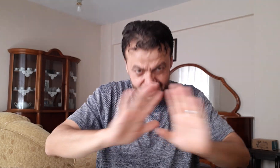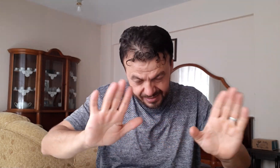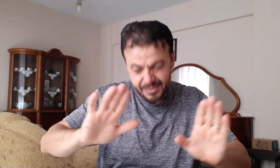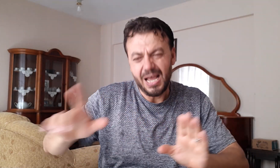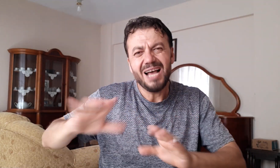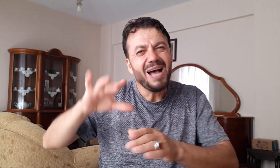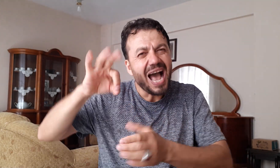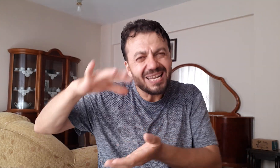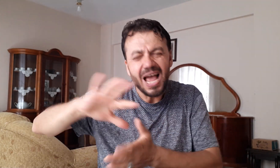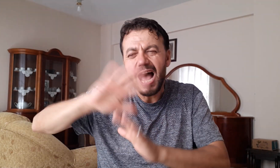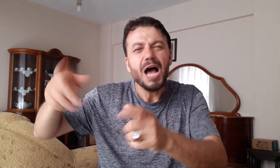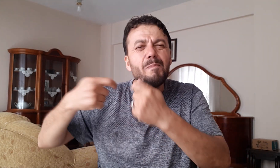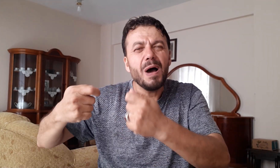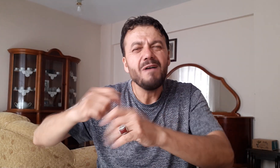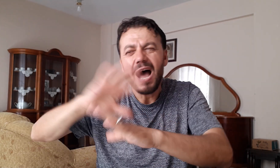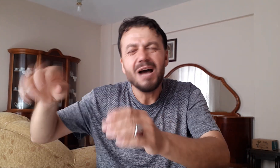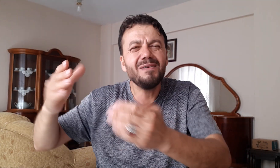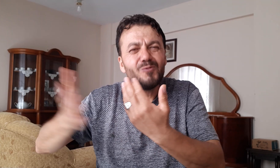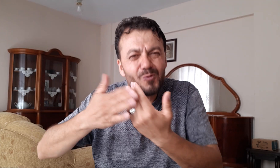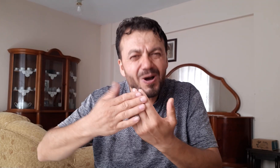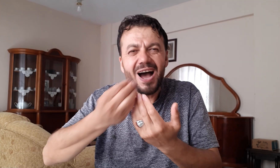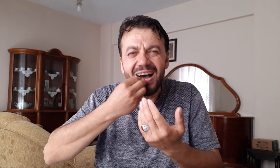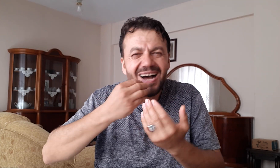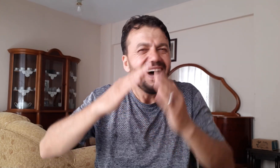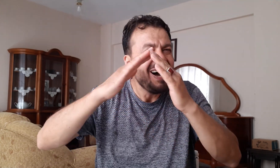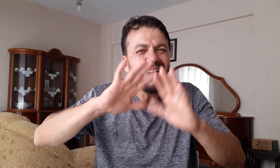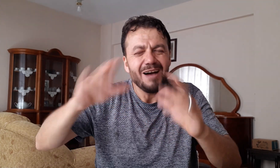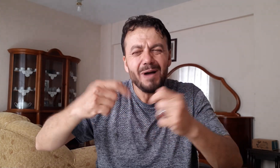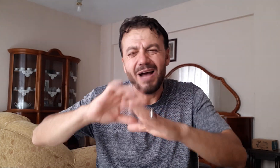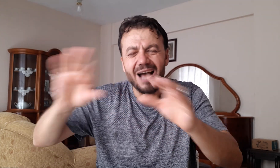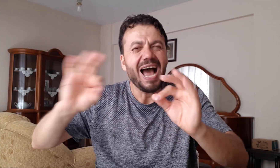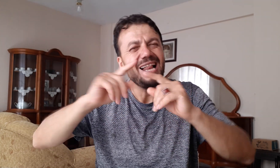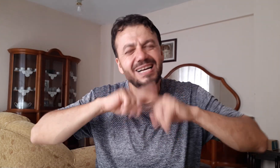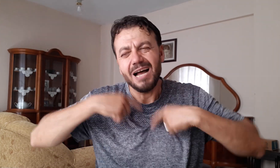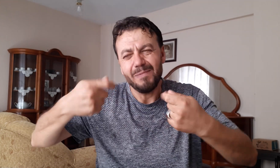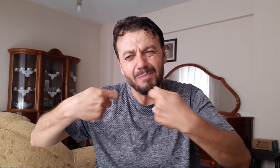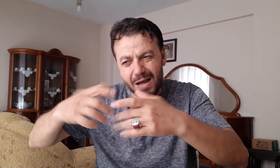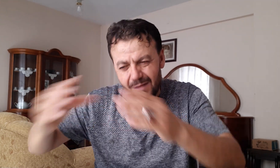evlendirin. O paraları da düğün masrafı olarak kullanırsınız demiş.